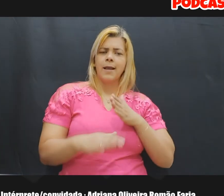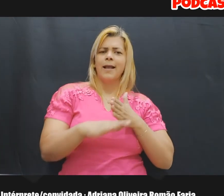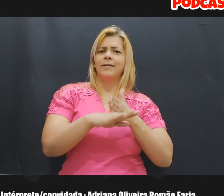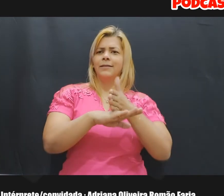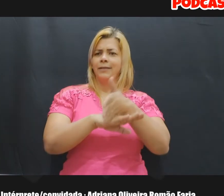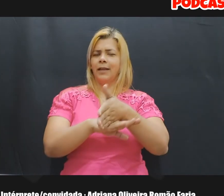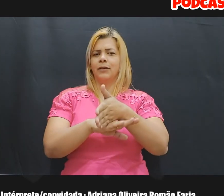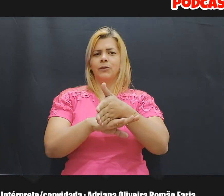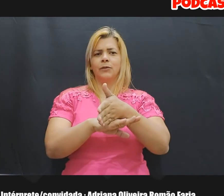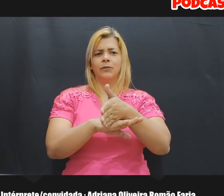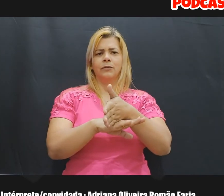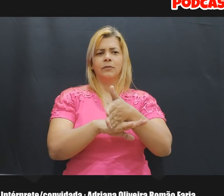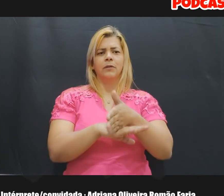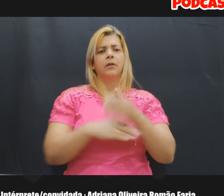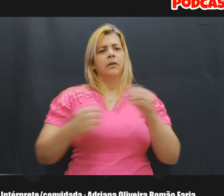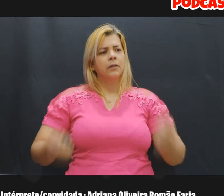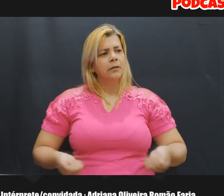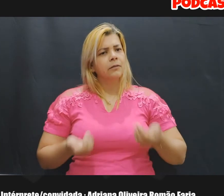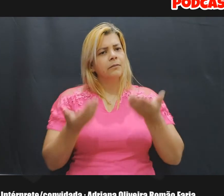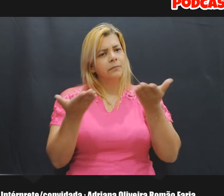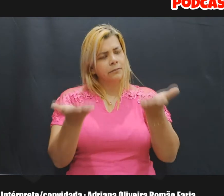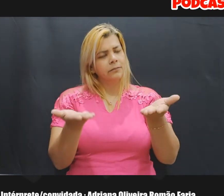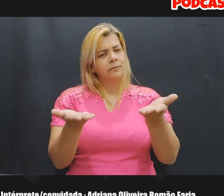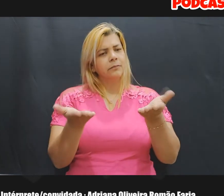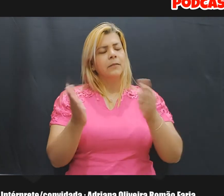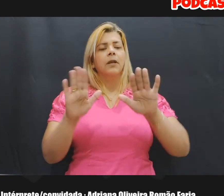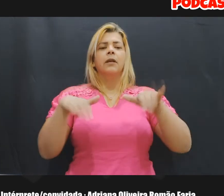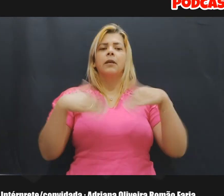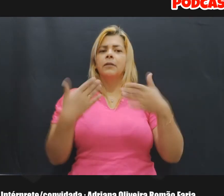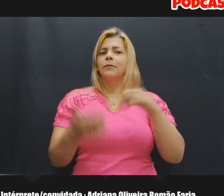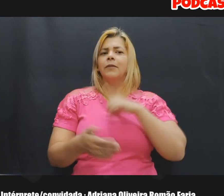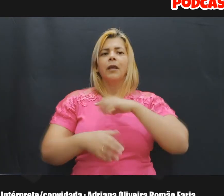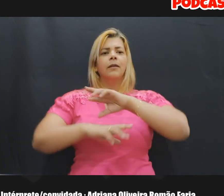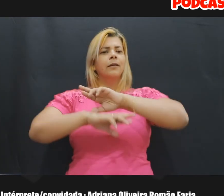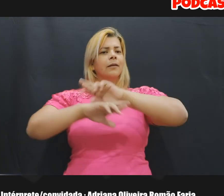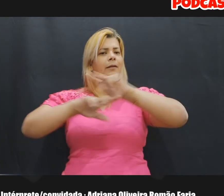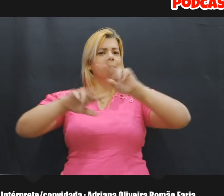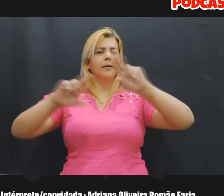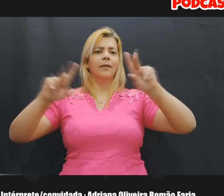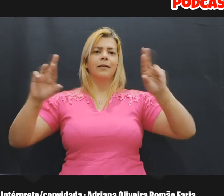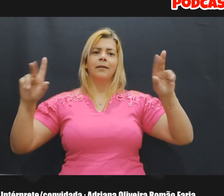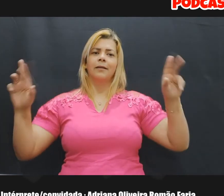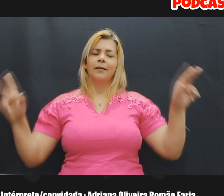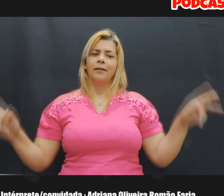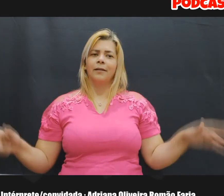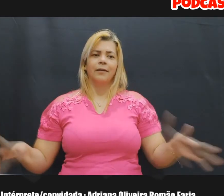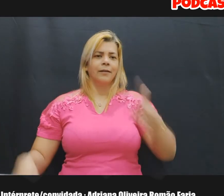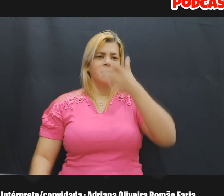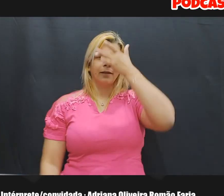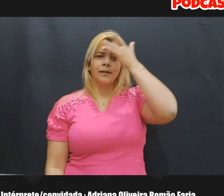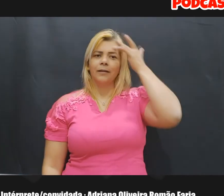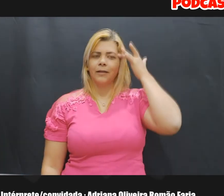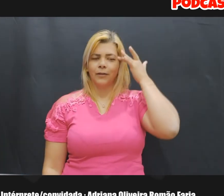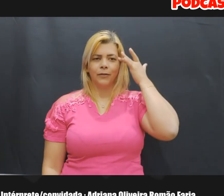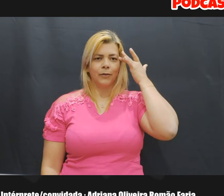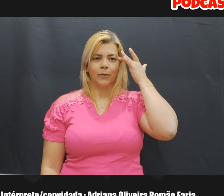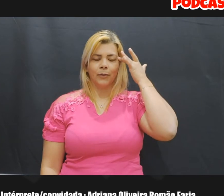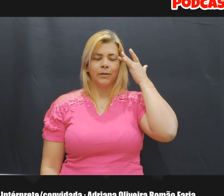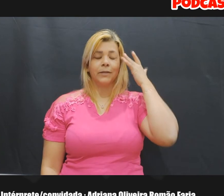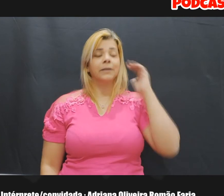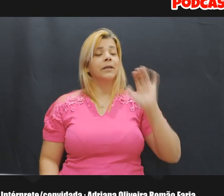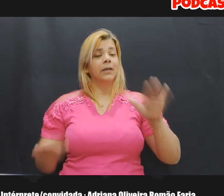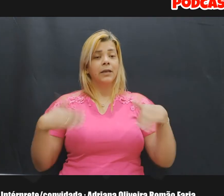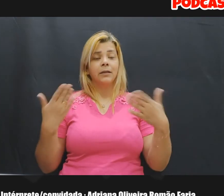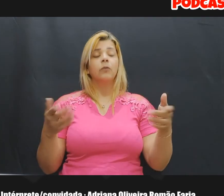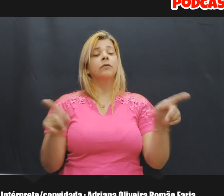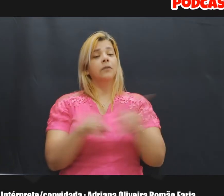informação, ao produto que está sendo ofertado ali naquele lugar. Nós temos milhões de praticantes de esportistas, né, praticantes de esportes no Brasil que